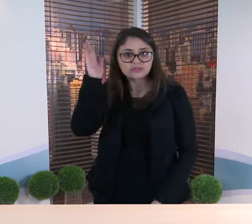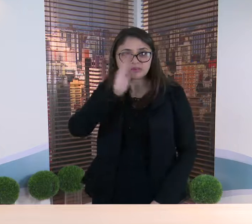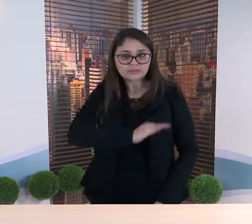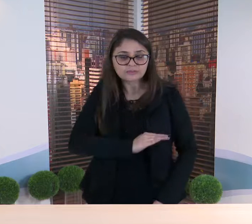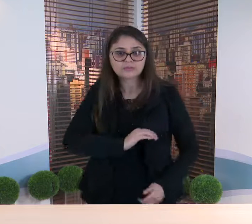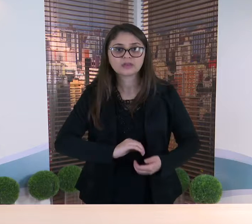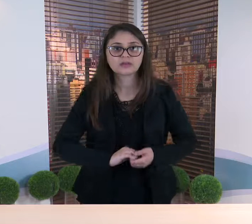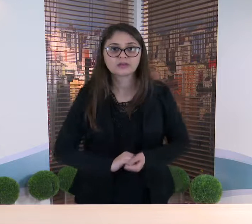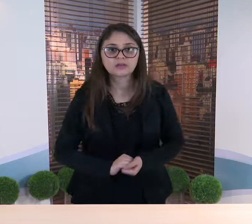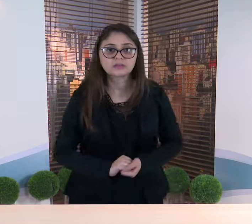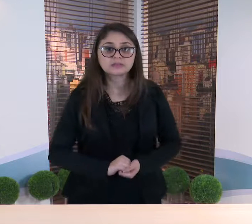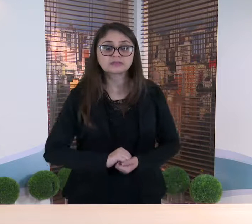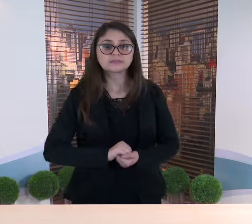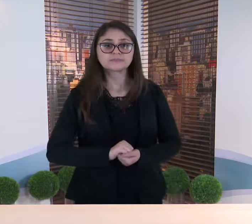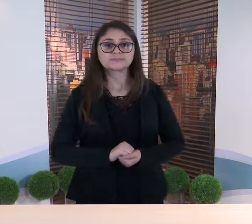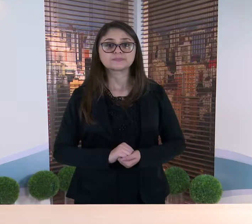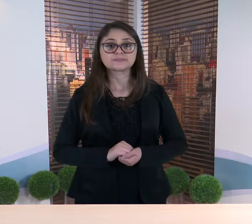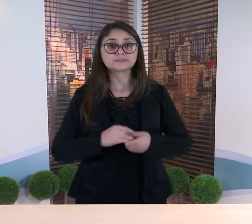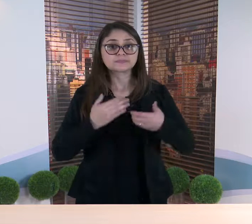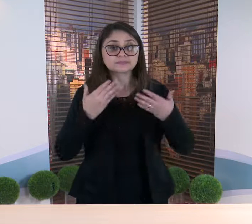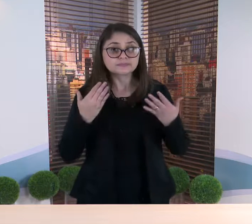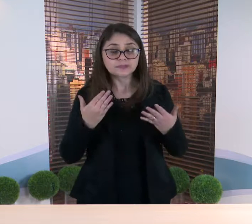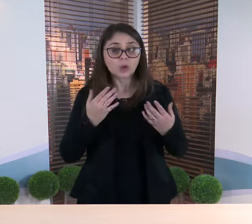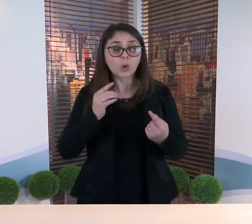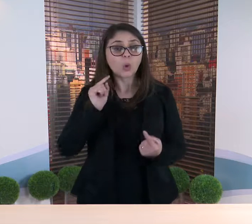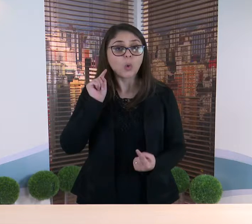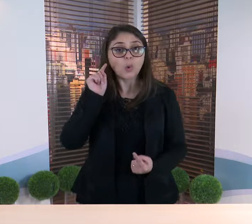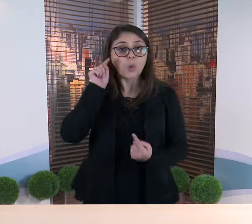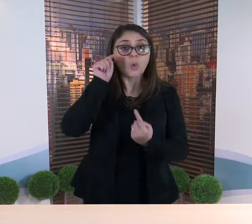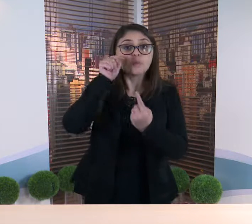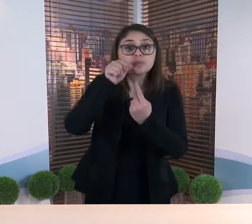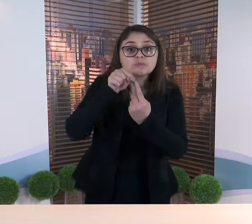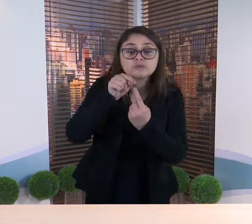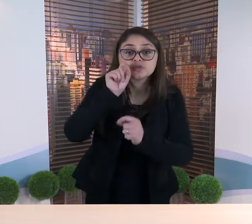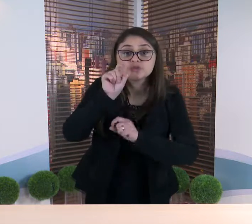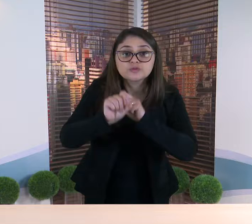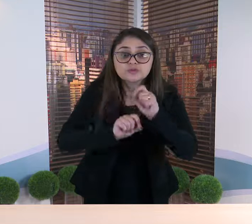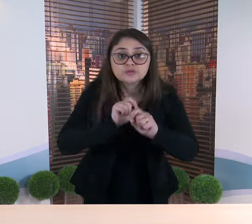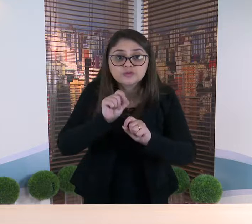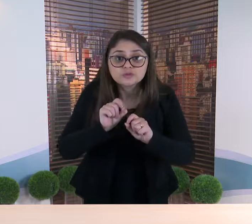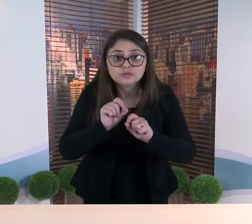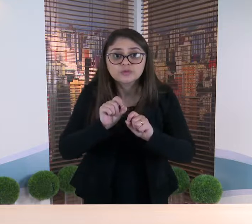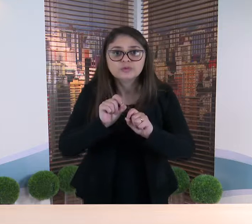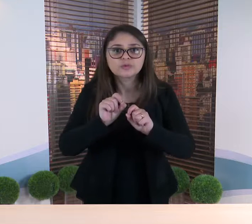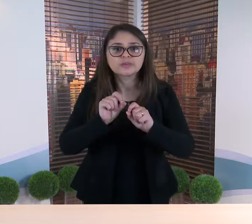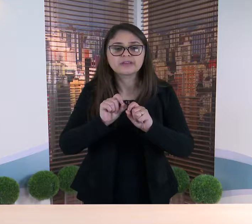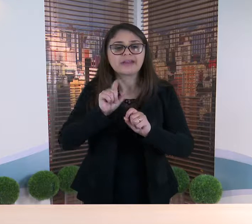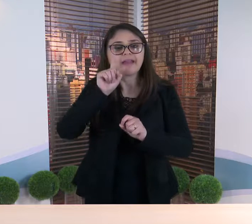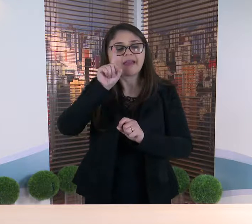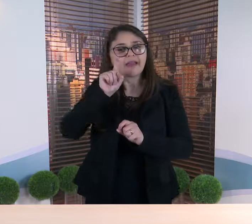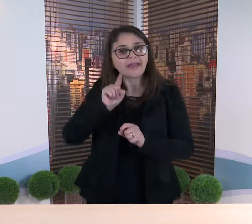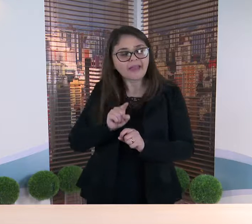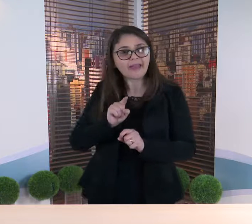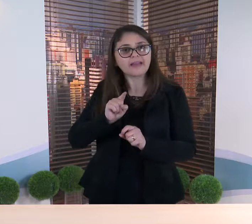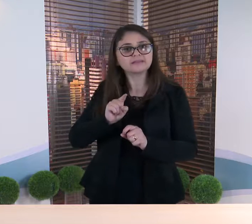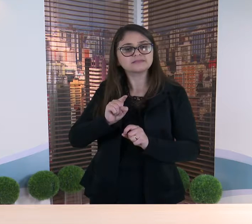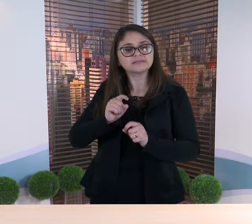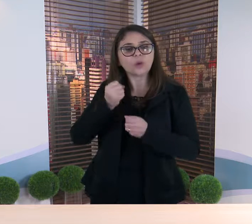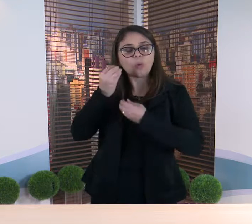miséria, sem justo motivo, não é a finalidade, mas sim o instrumento de sua busca.